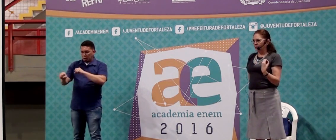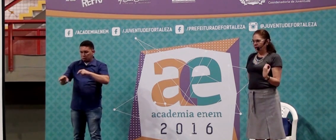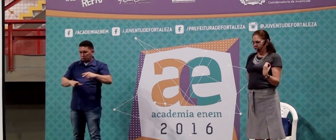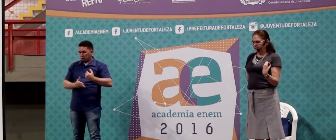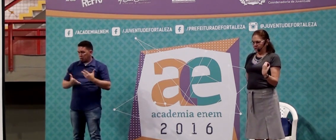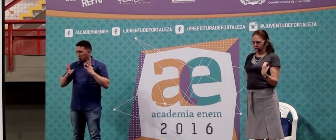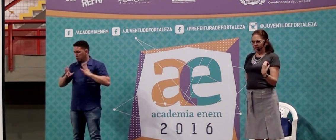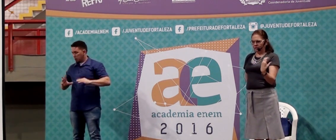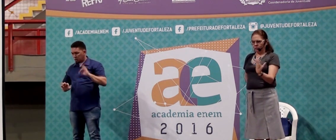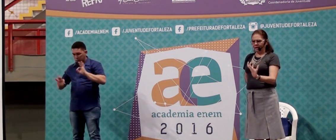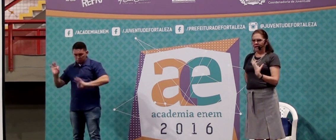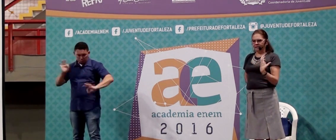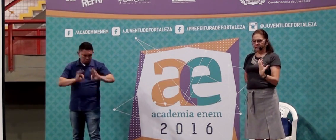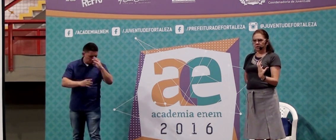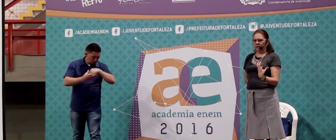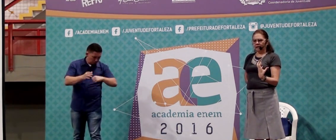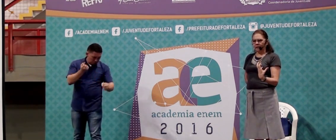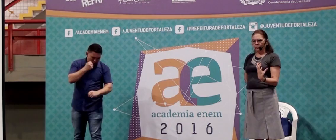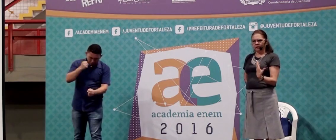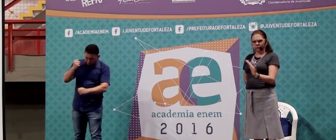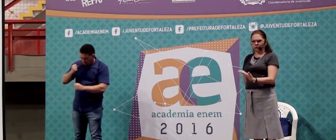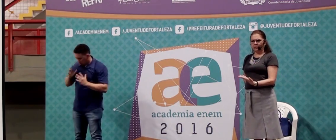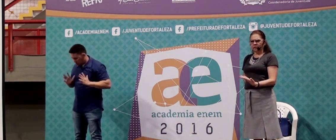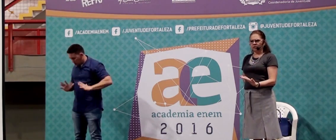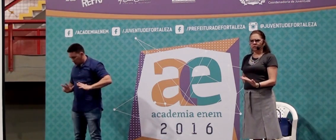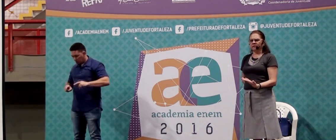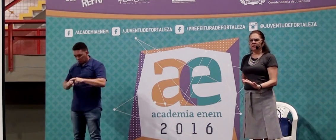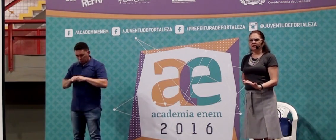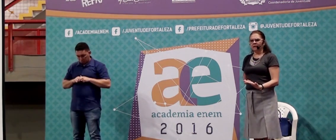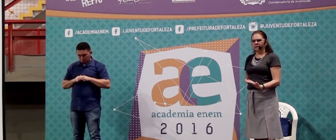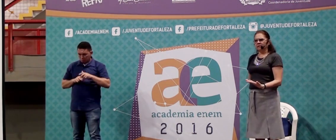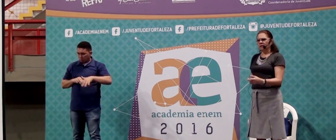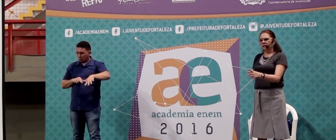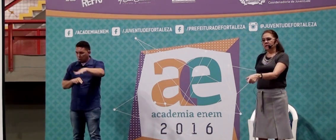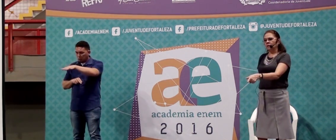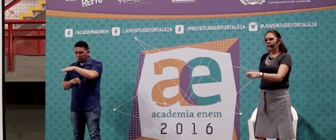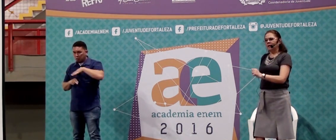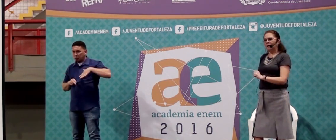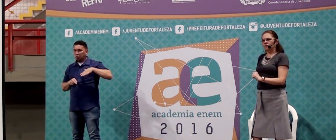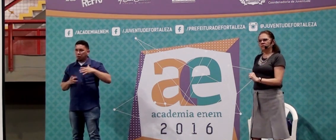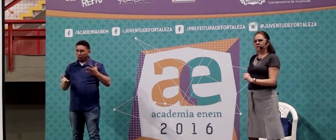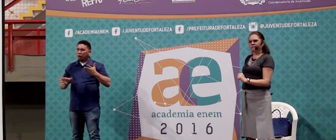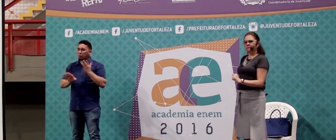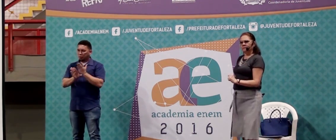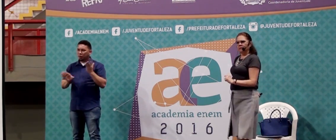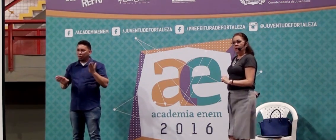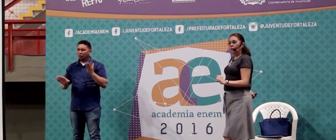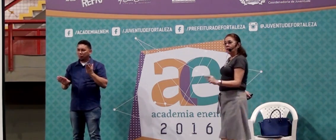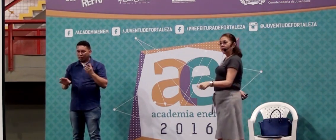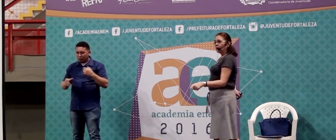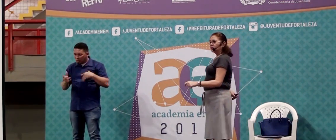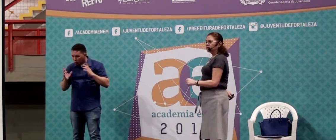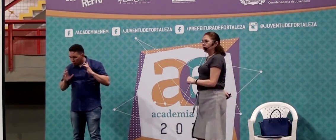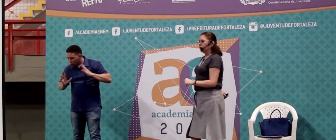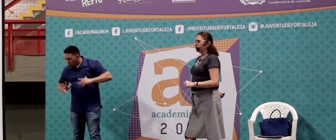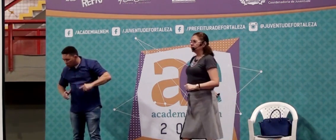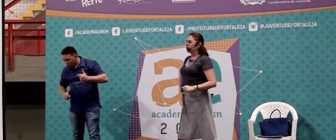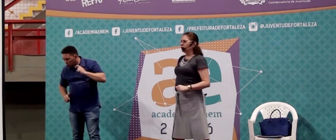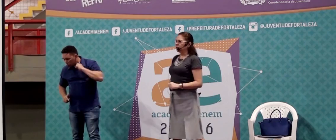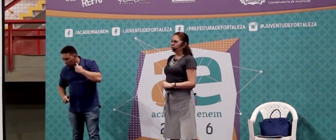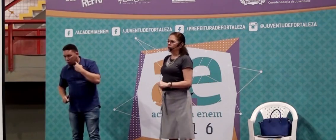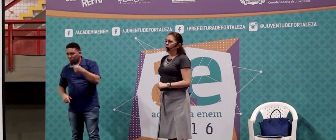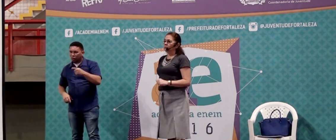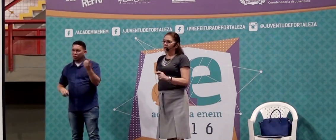uma limpeza na sua casa em geral, não somente nos quintais, isso é uma causa. Qual é a